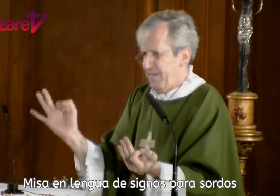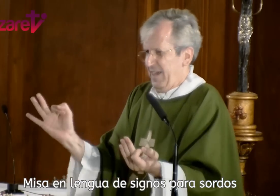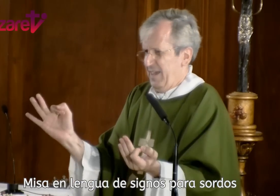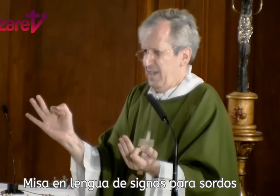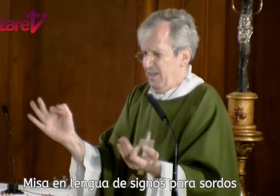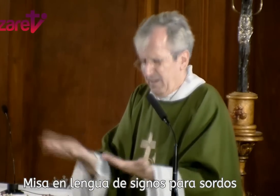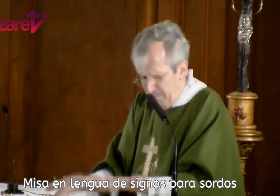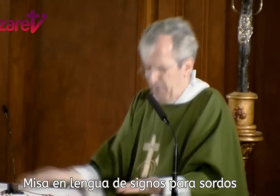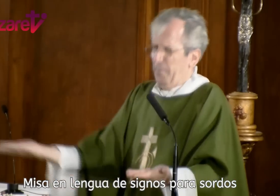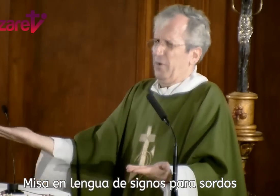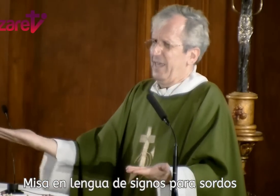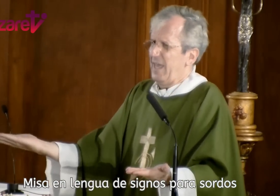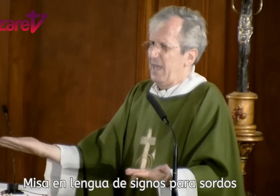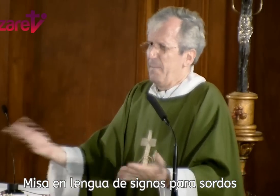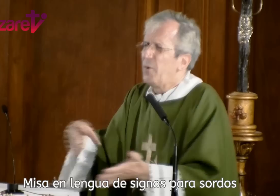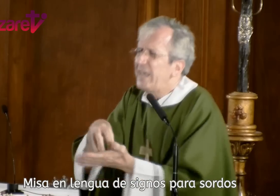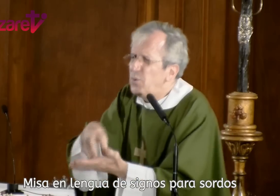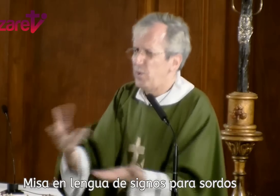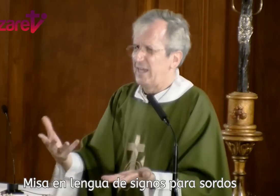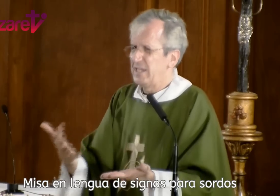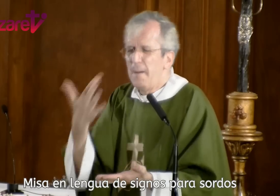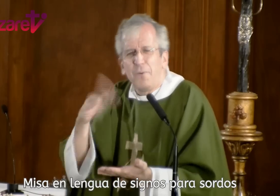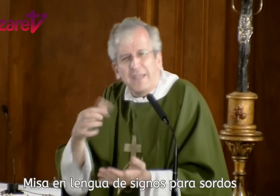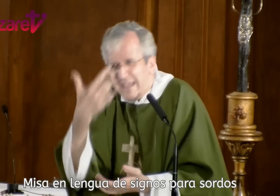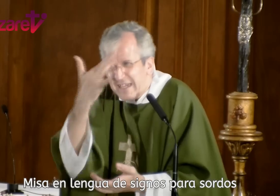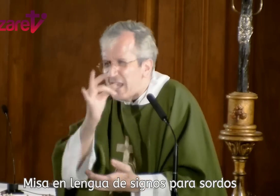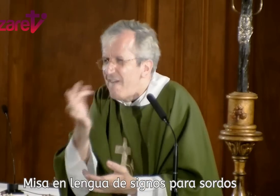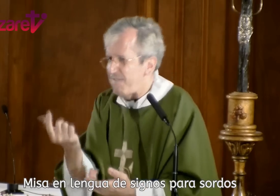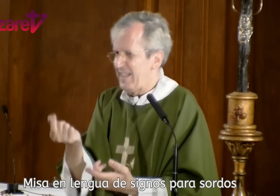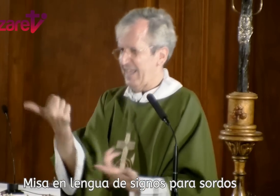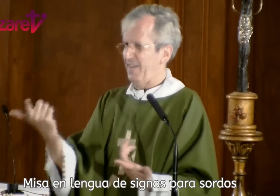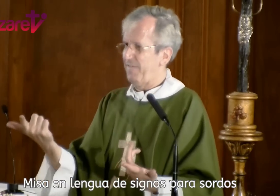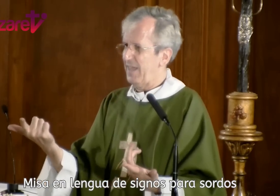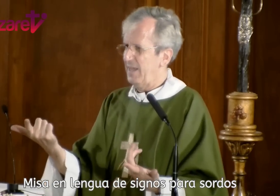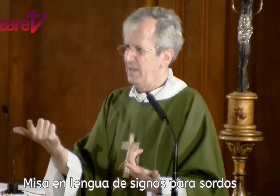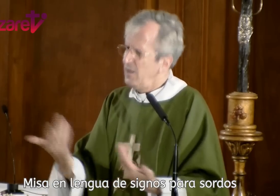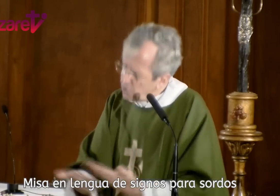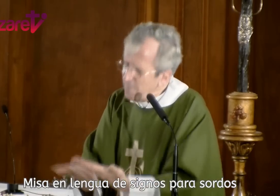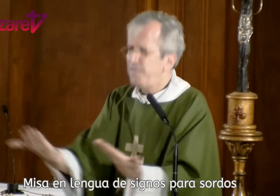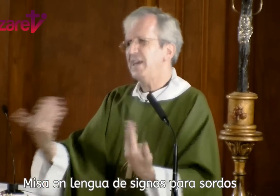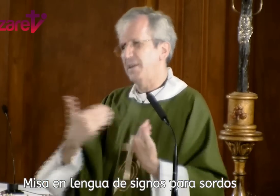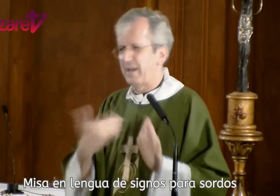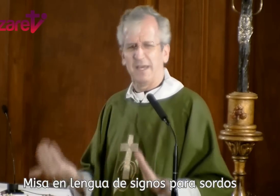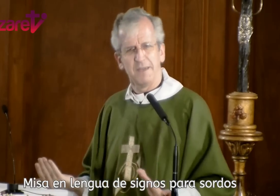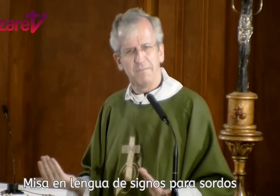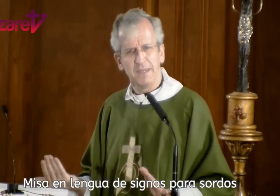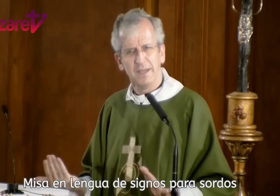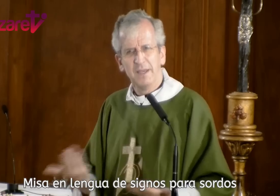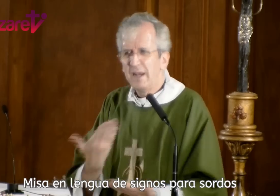fe. ¿Pero por qué? ¿Por qué dudas? ¿Por qué tienes falta de fe? Confía de verdad en mí.